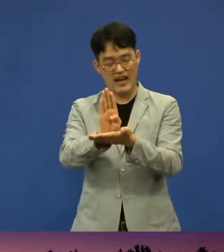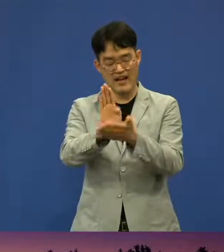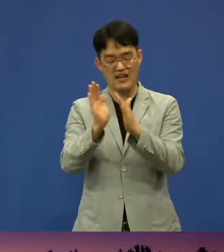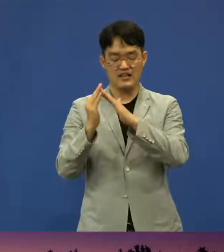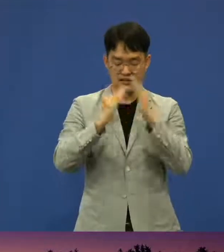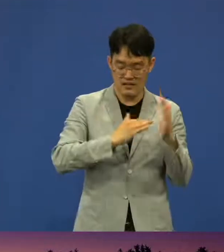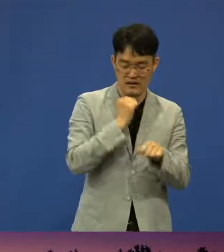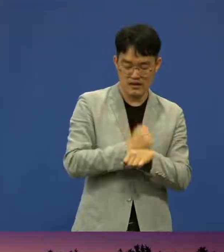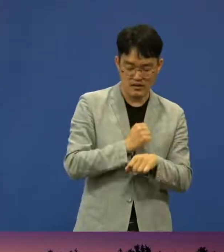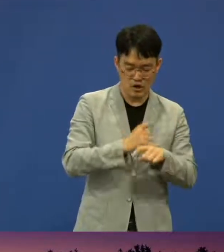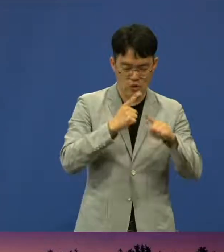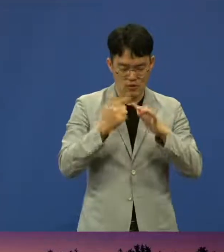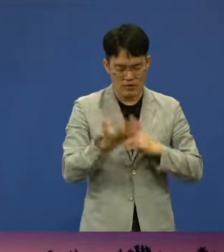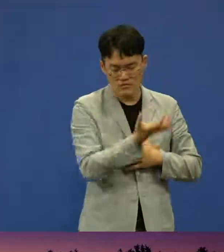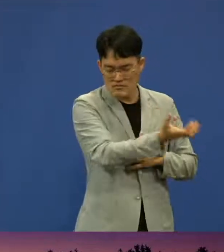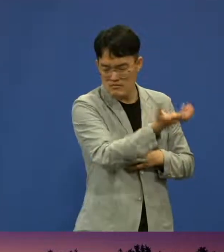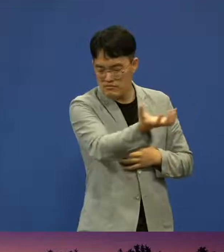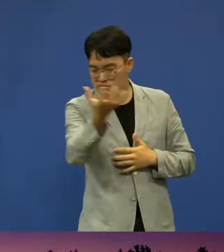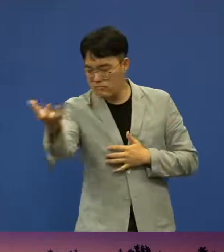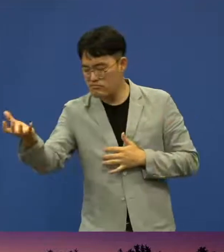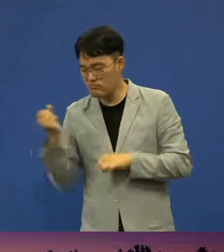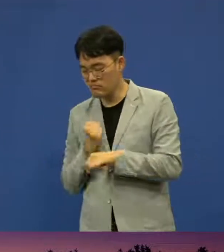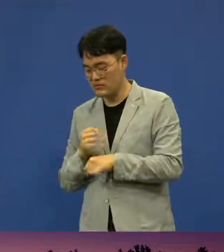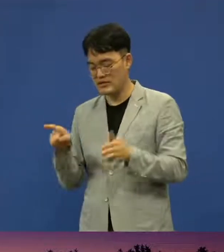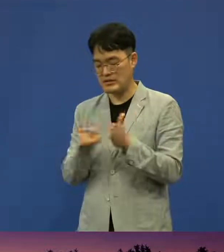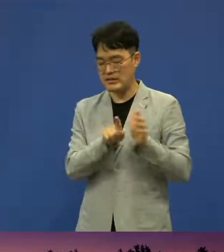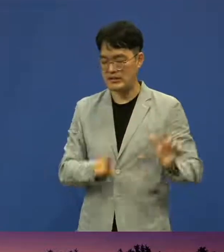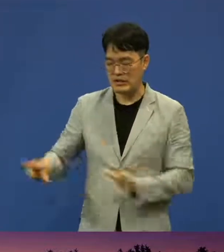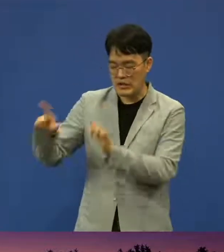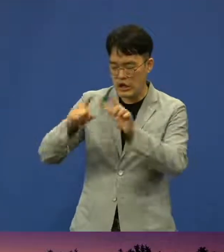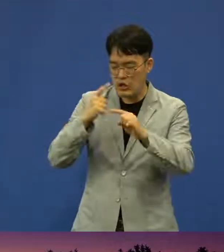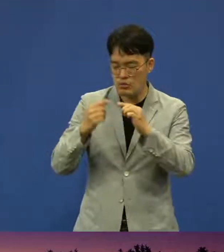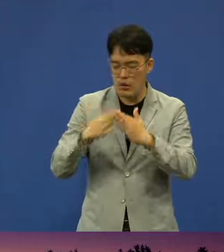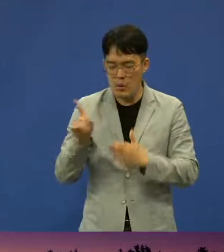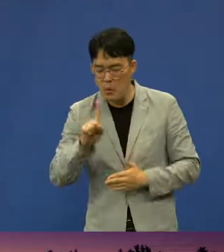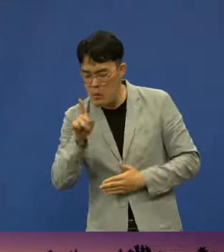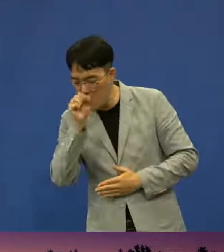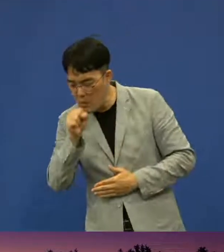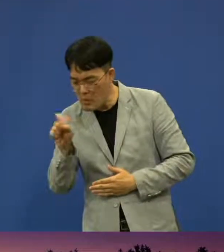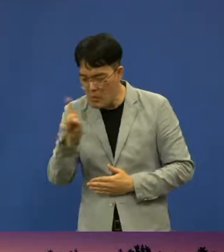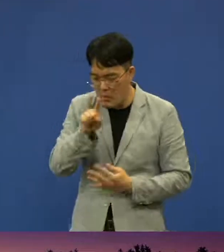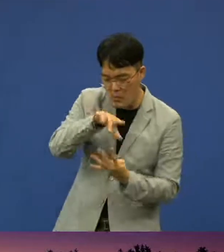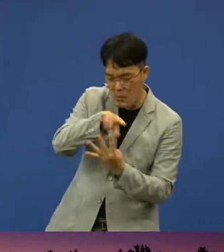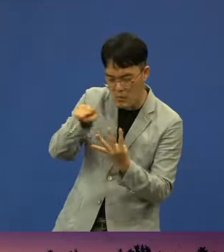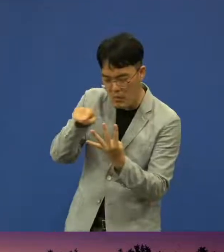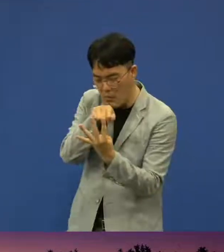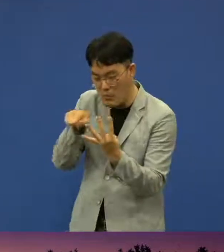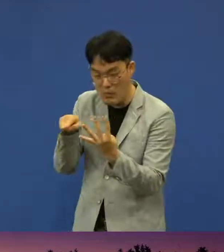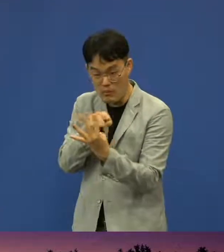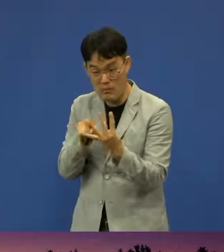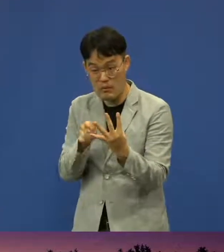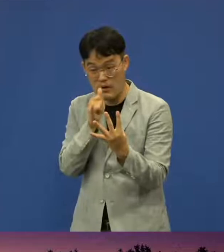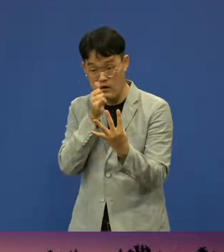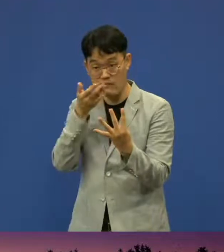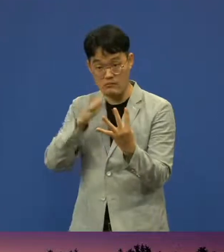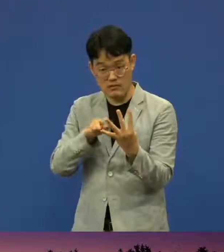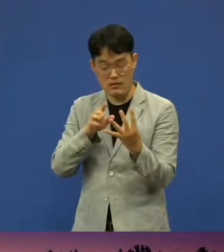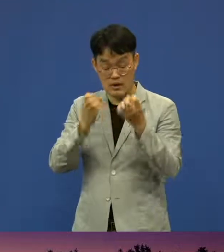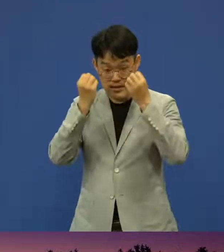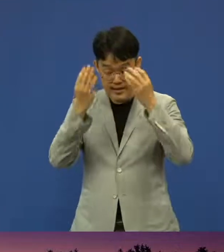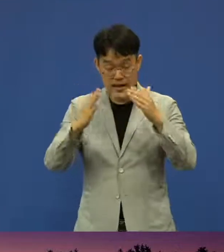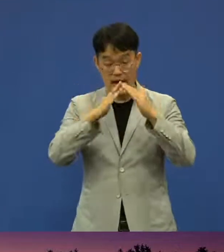교회를 돌아다니면서 내가 신앙생활을, 교회를 찾아야 되겠다. 근데 이 사람이 새가족 애찬 때